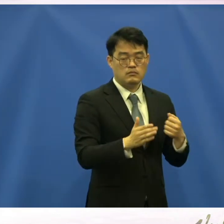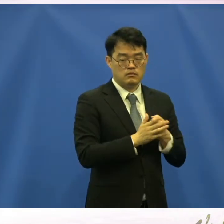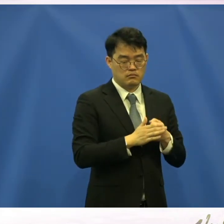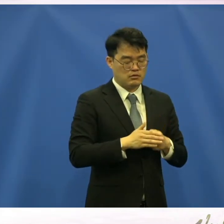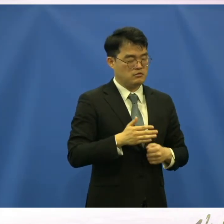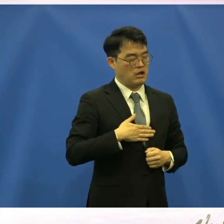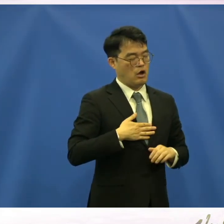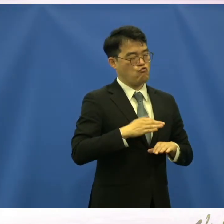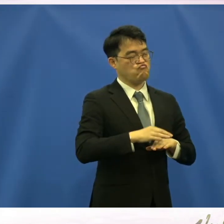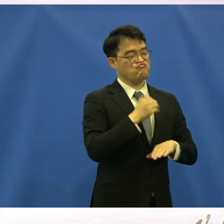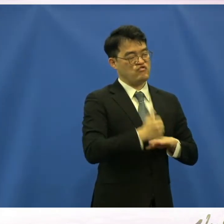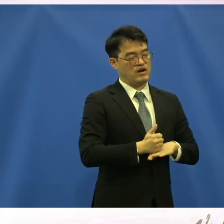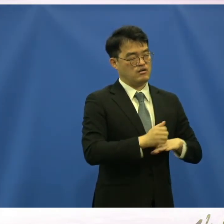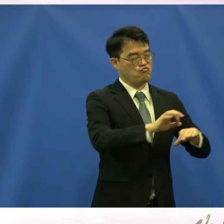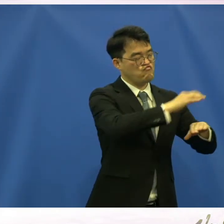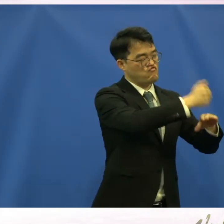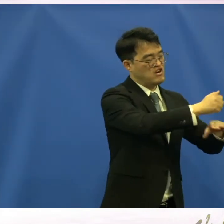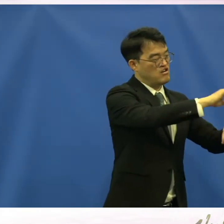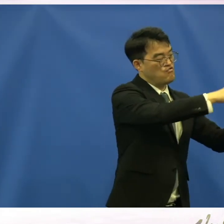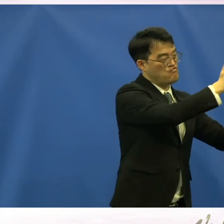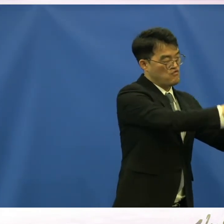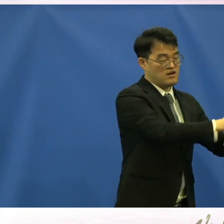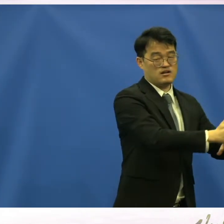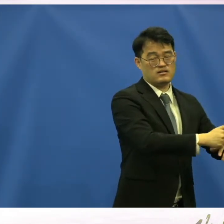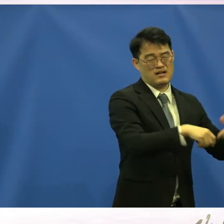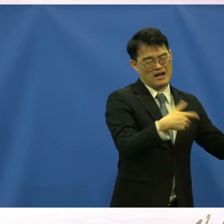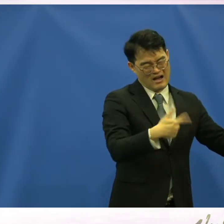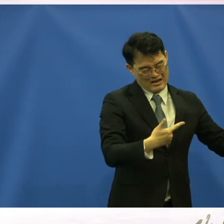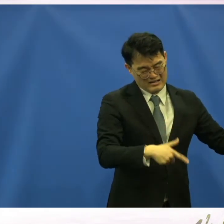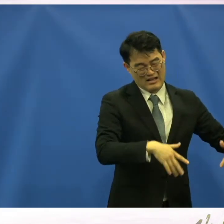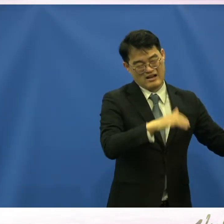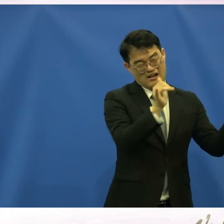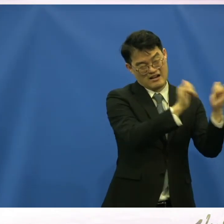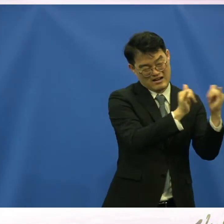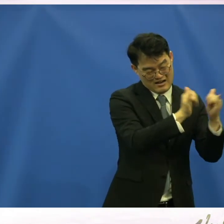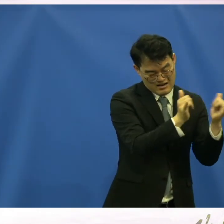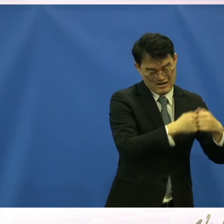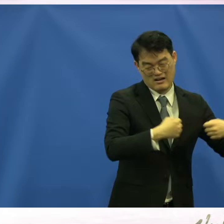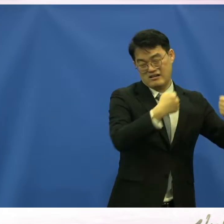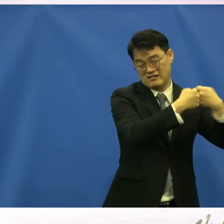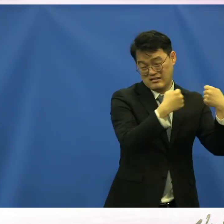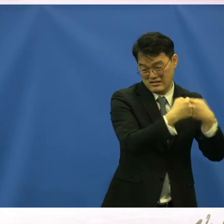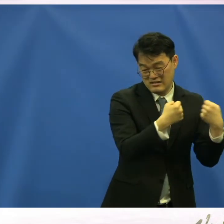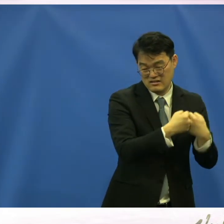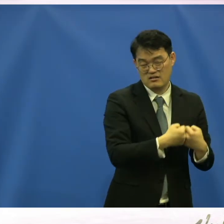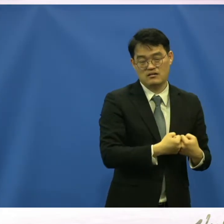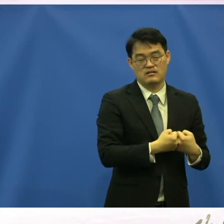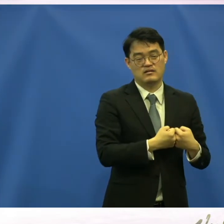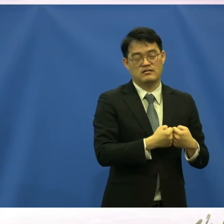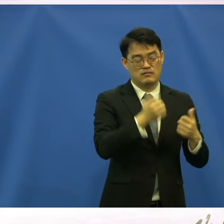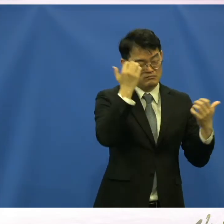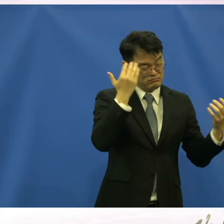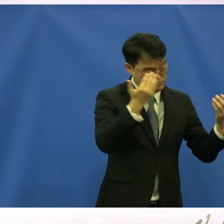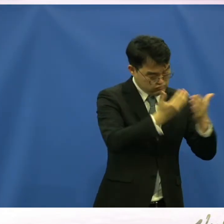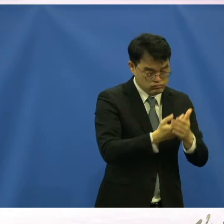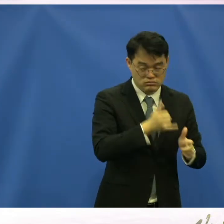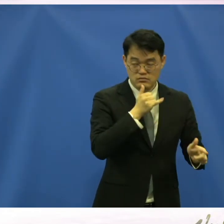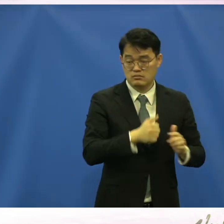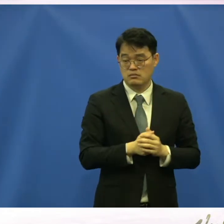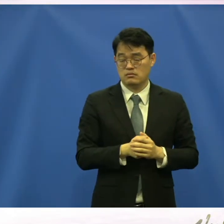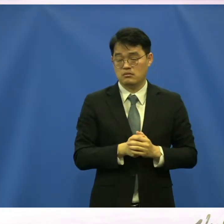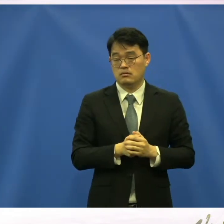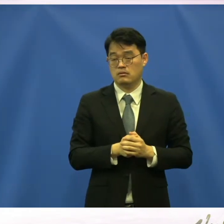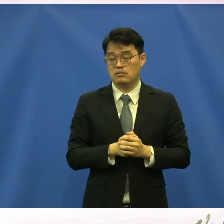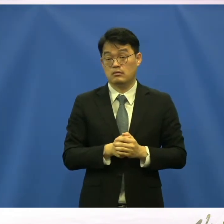그러니까 오늘 여기 왜 이 내가 십자가에 못 박혀 죽어야 하는지, 왜 자아를 부인하라고 하는지.